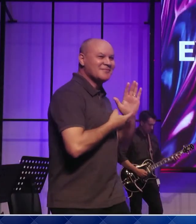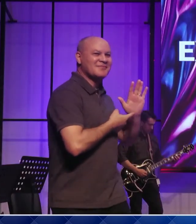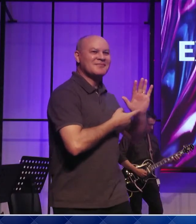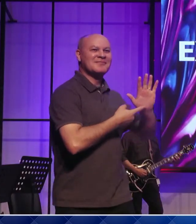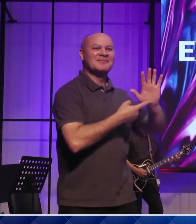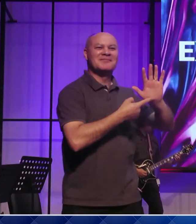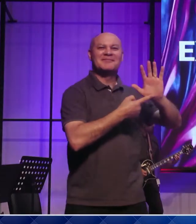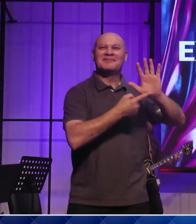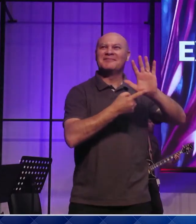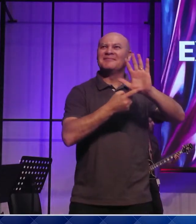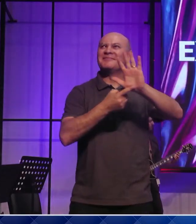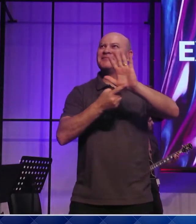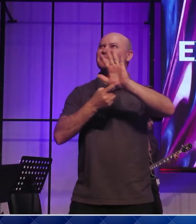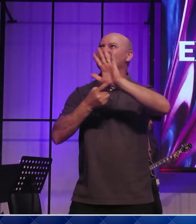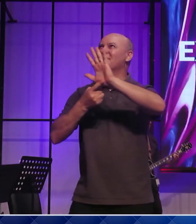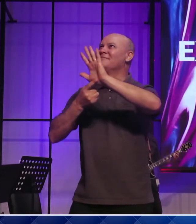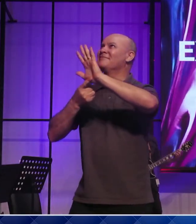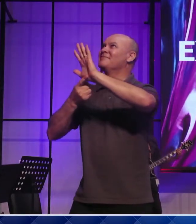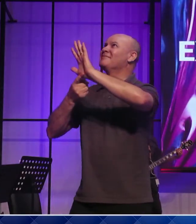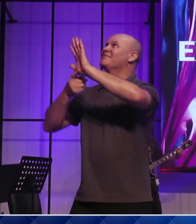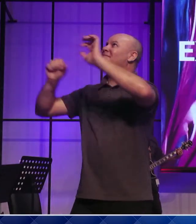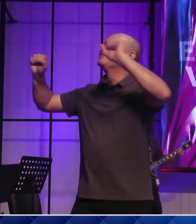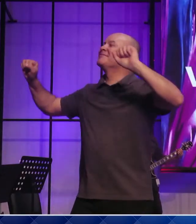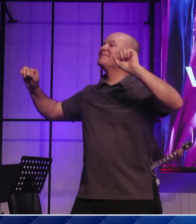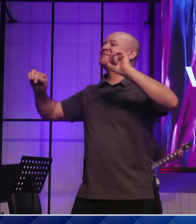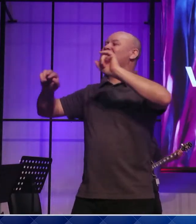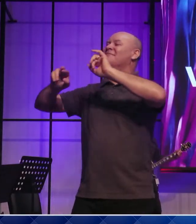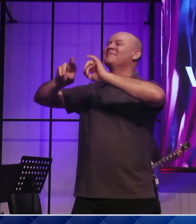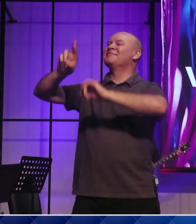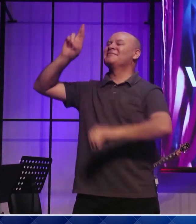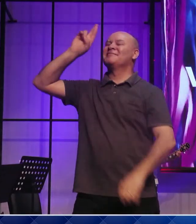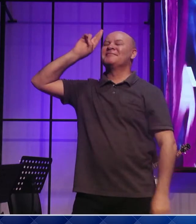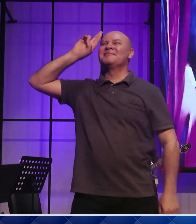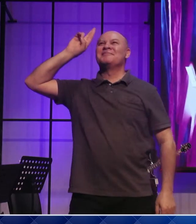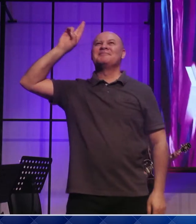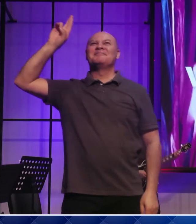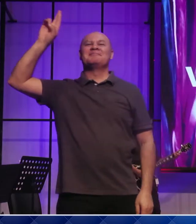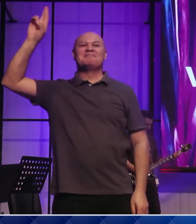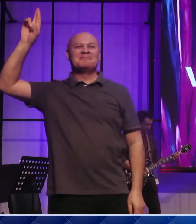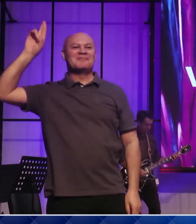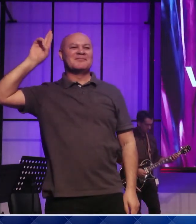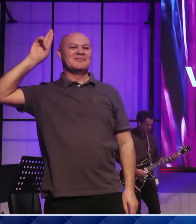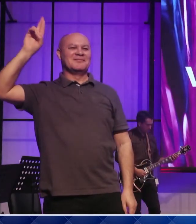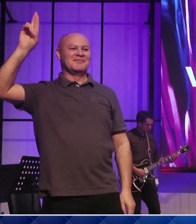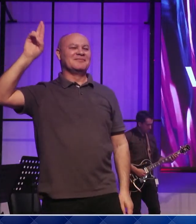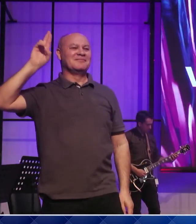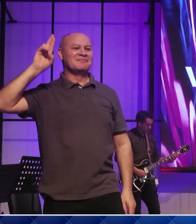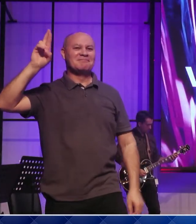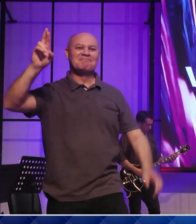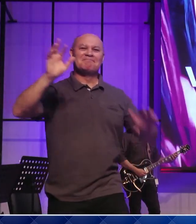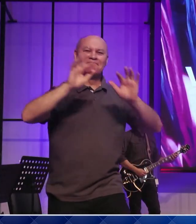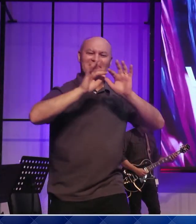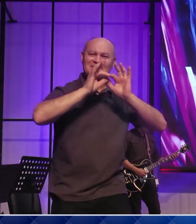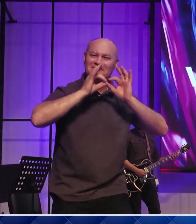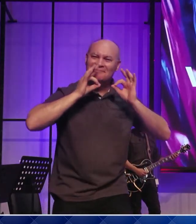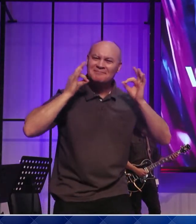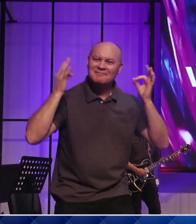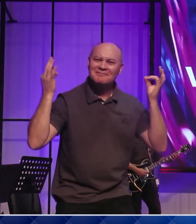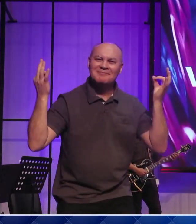A glória a glória do Senhor, uma família,